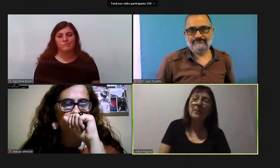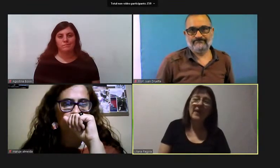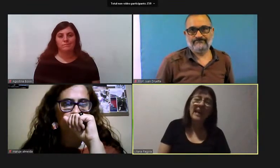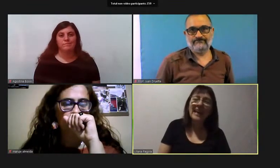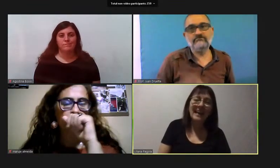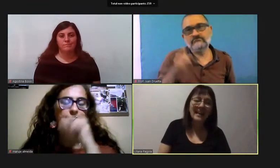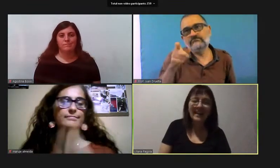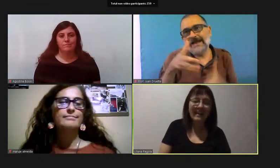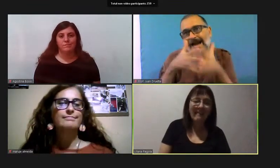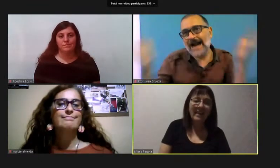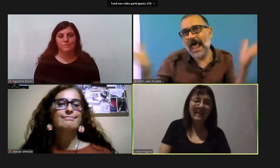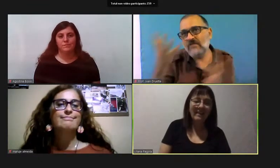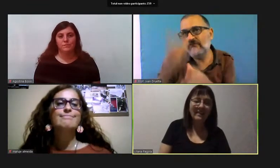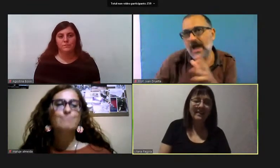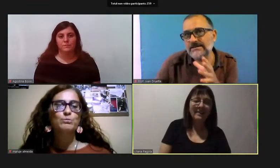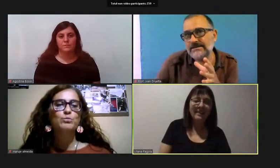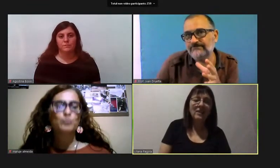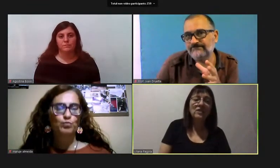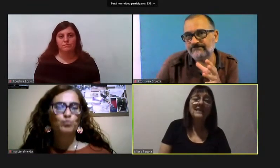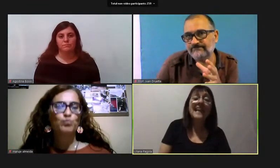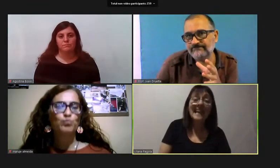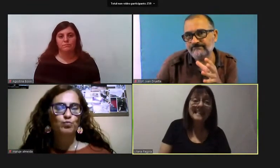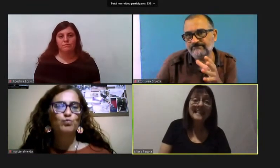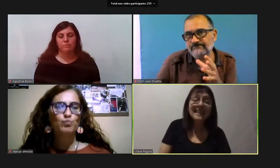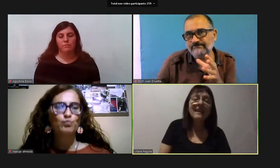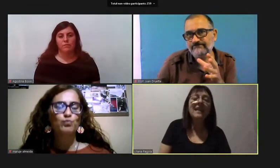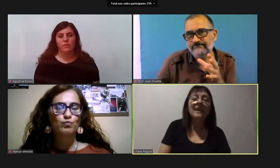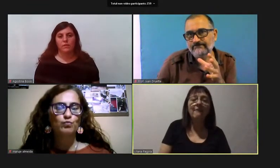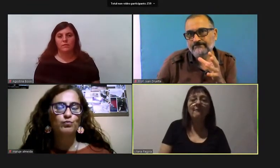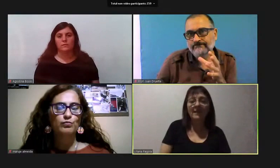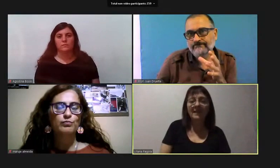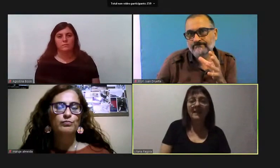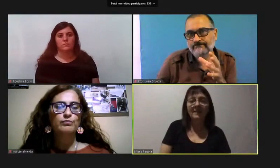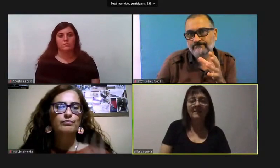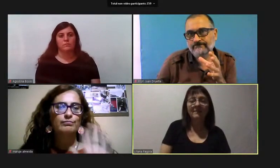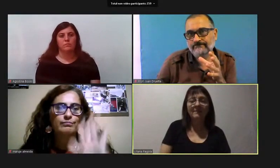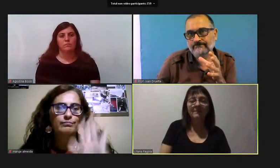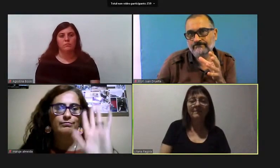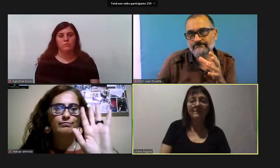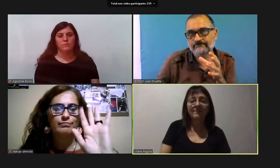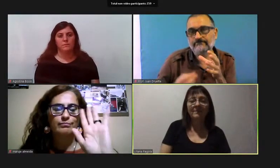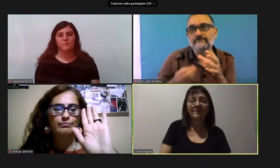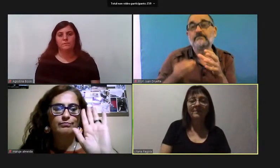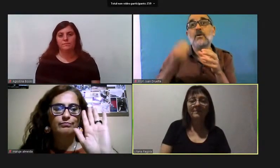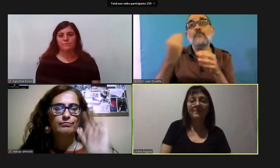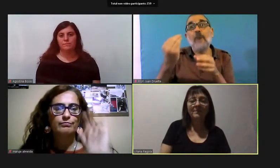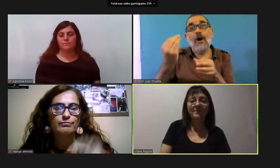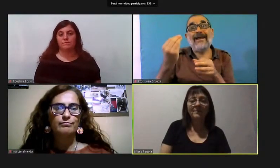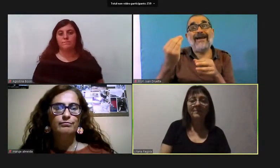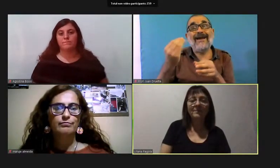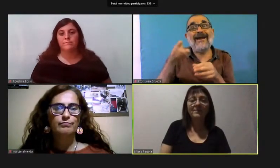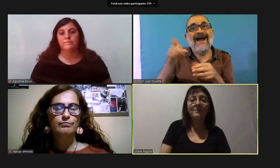van a poder leer y escribir. Entonces, esa es la gran falla.